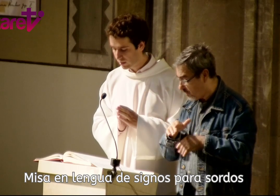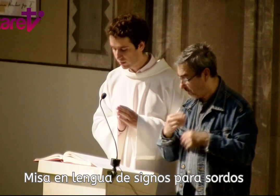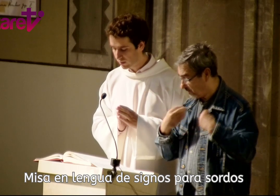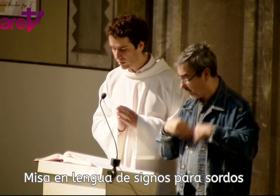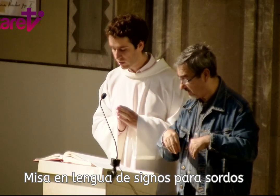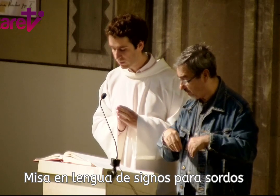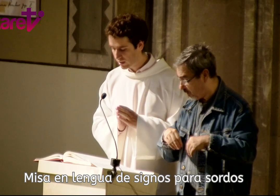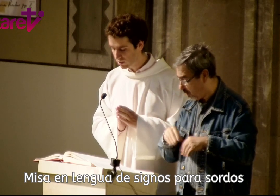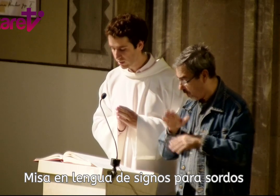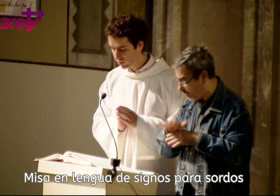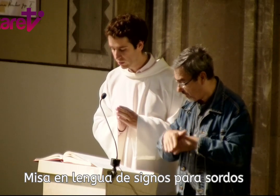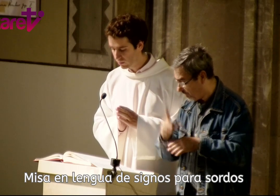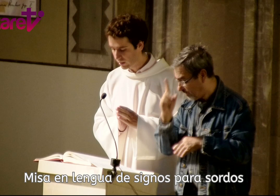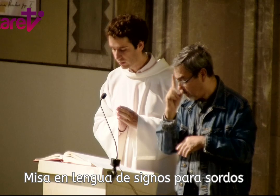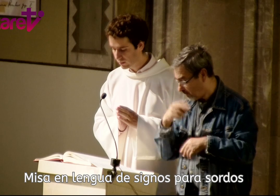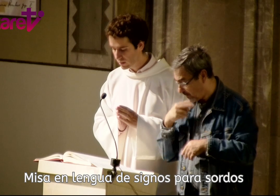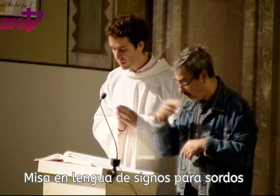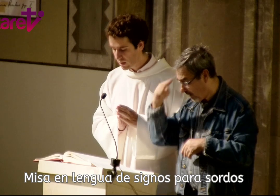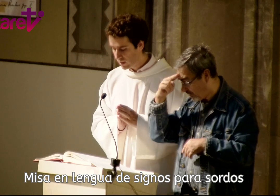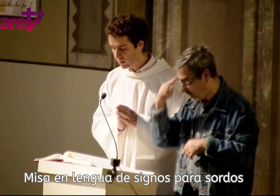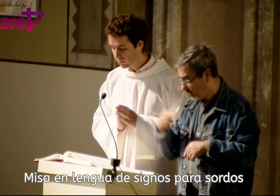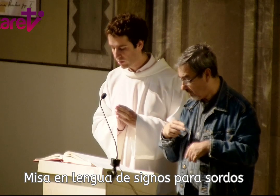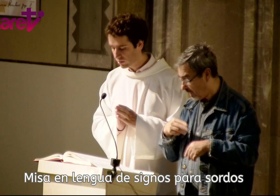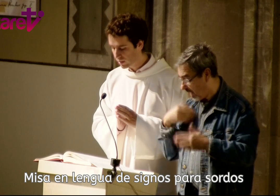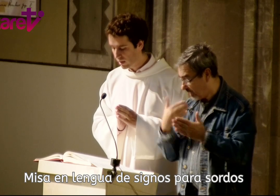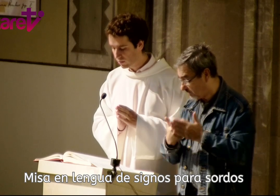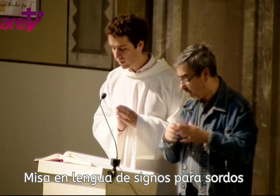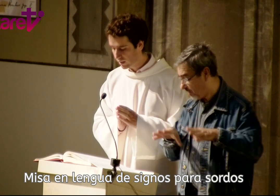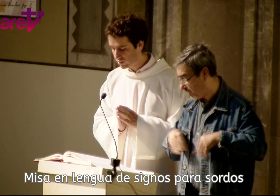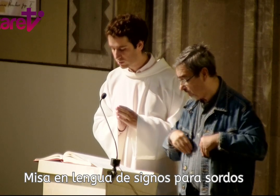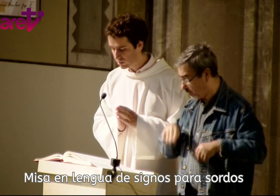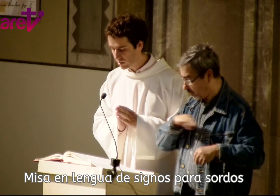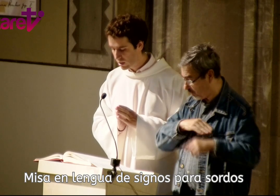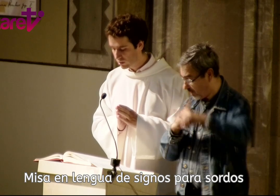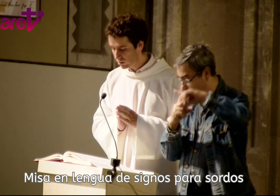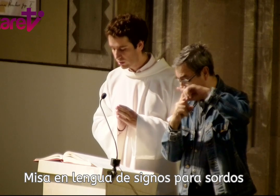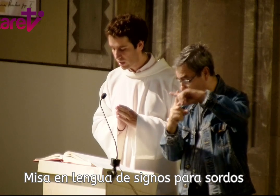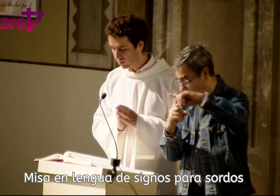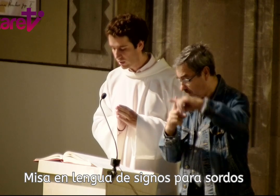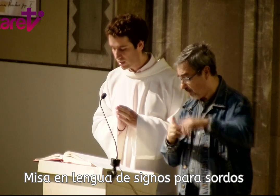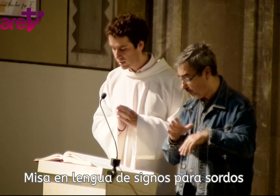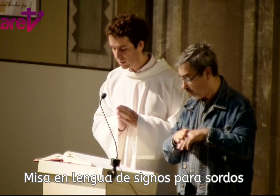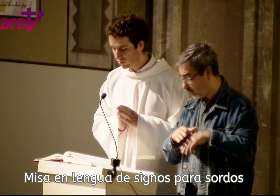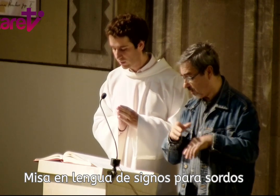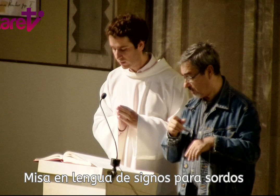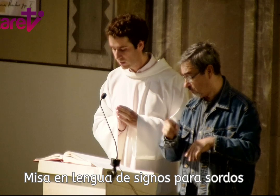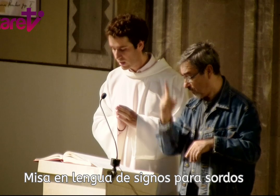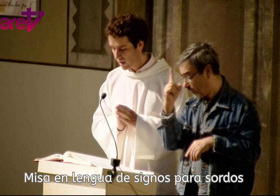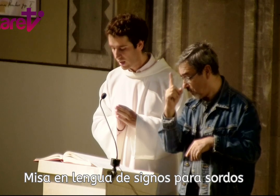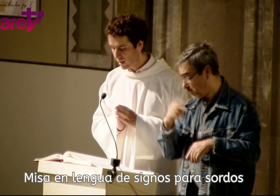y le concedió el nombre sobre todo nombre, de modo que al nombre de Jesús toda rodilla se doble, en el